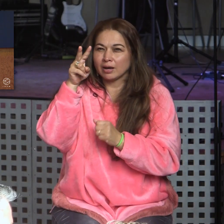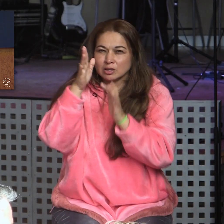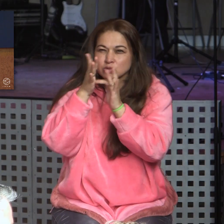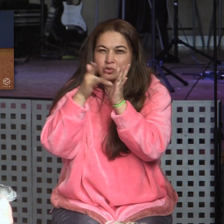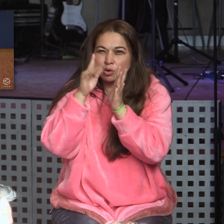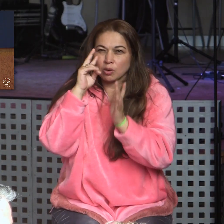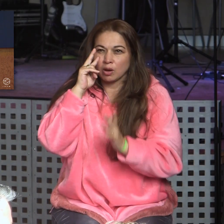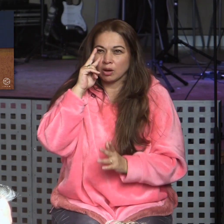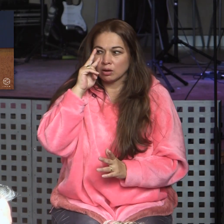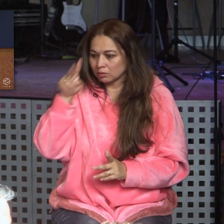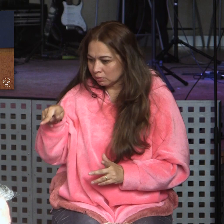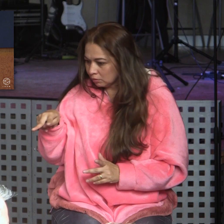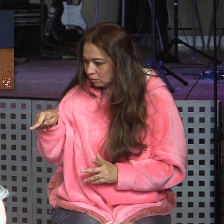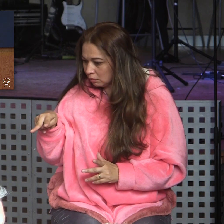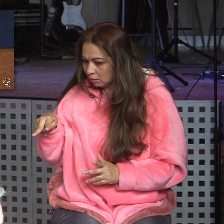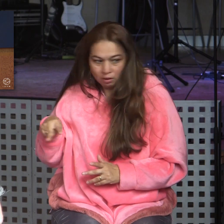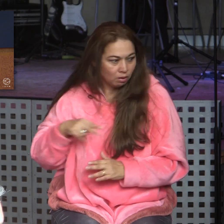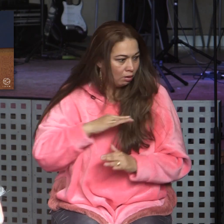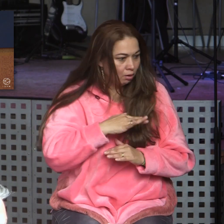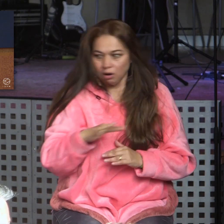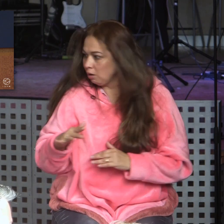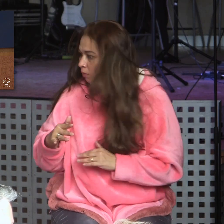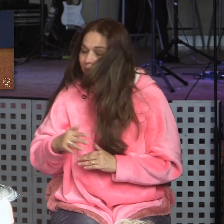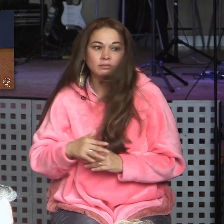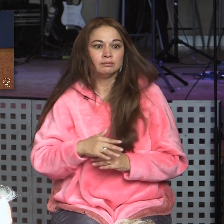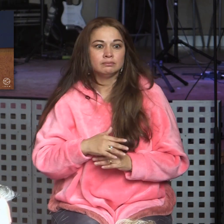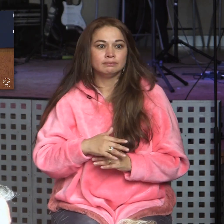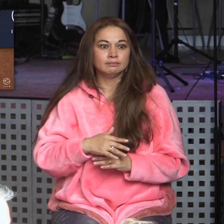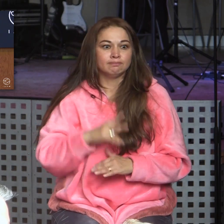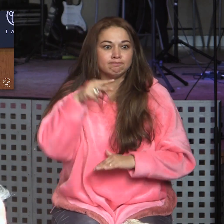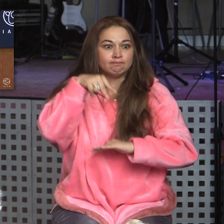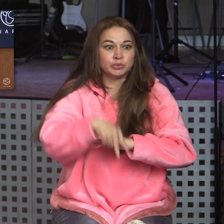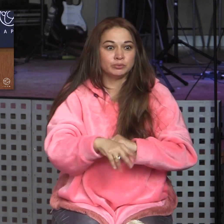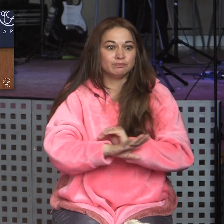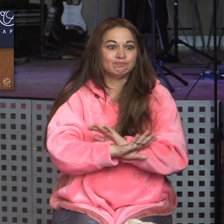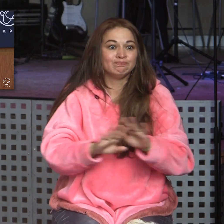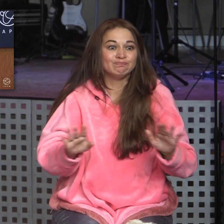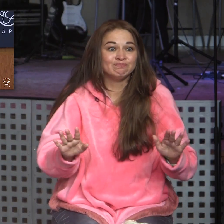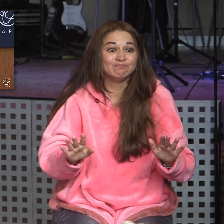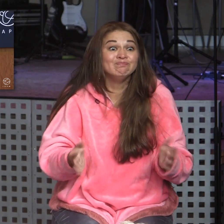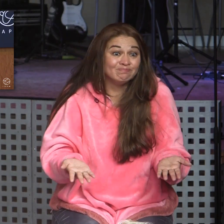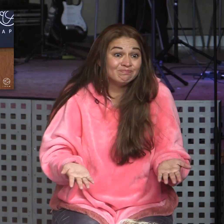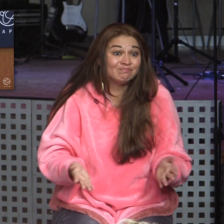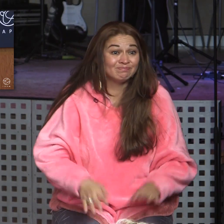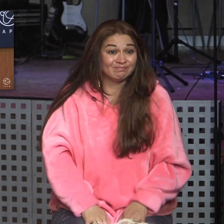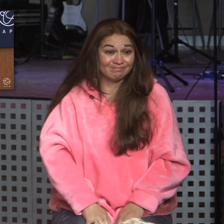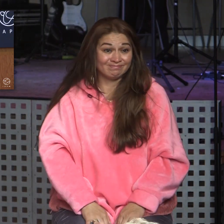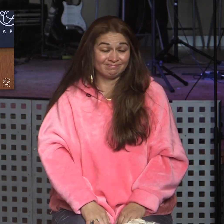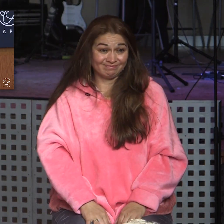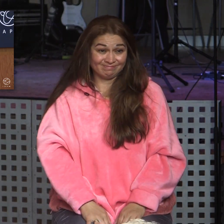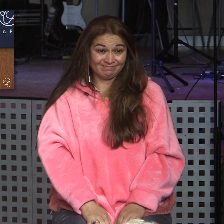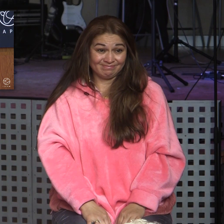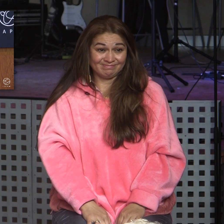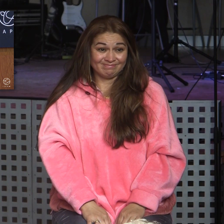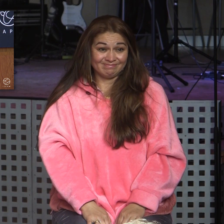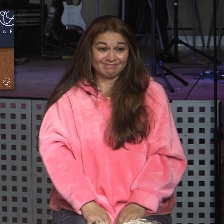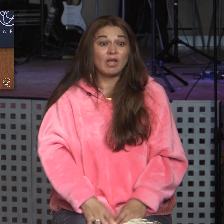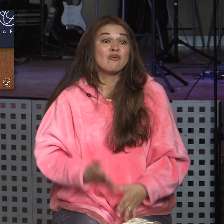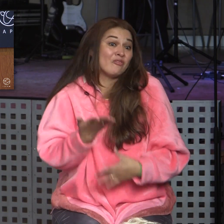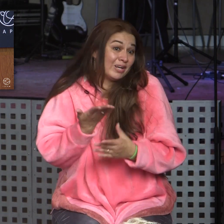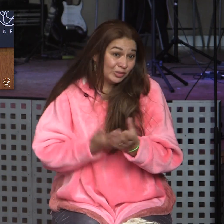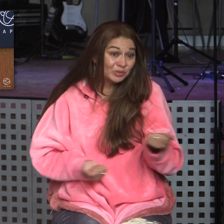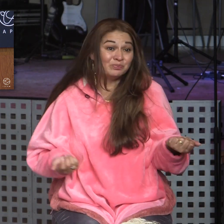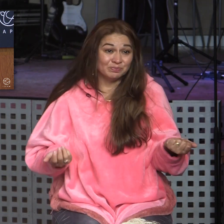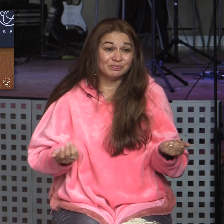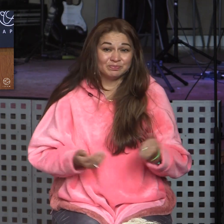Porque ahí estaba Jesucristo, que además no le estaban viendo, era un fantasma, etc. Y él se